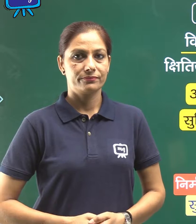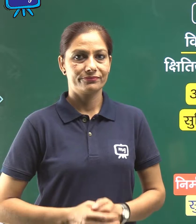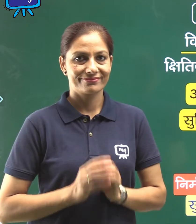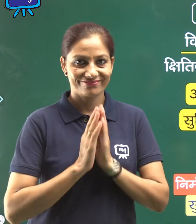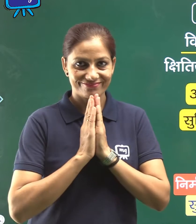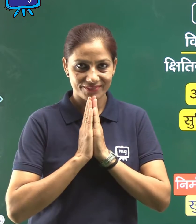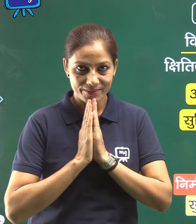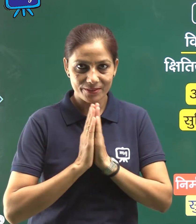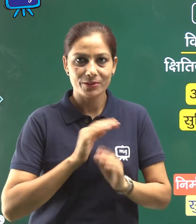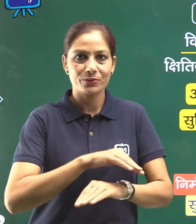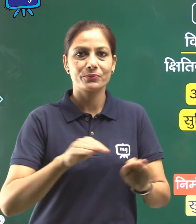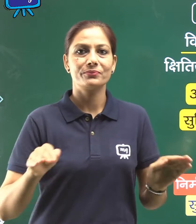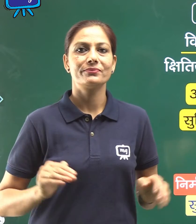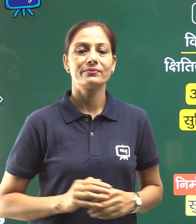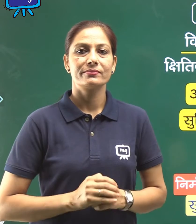नमस्ते बच्चों,